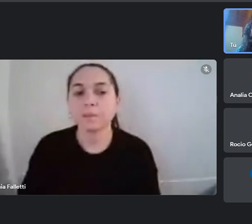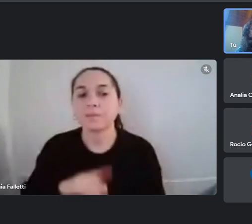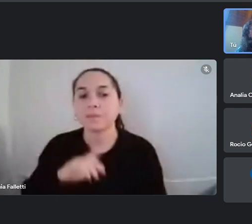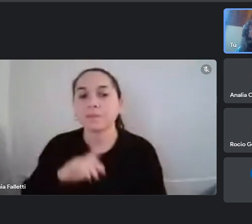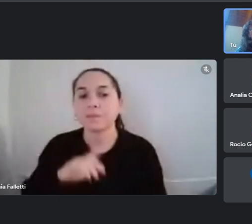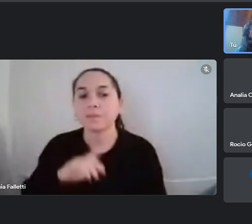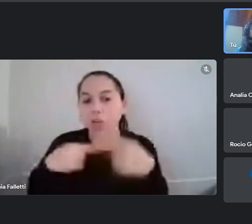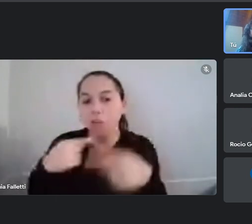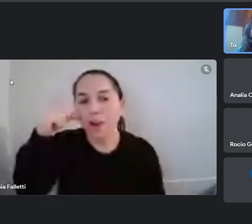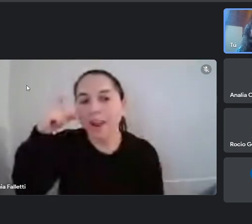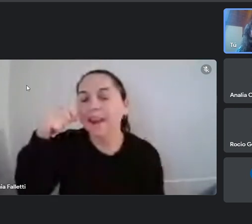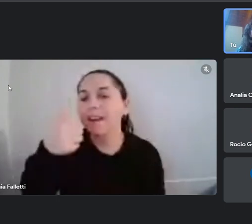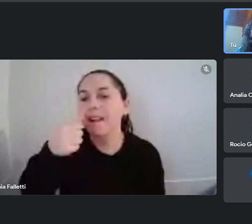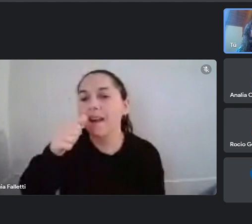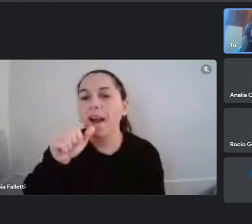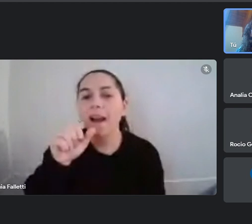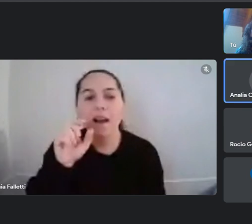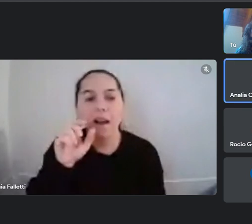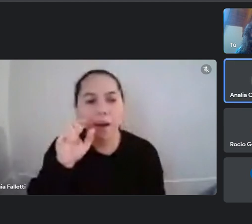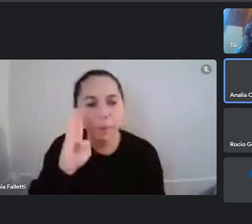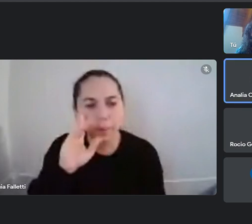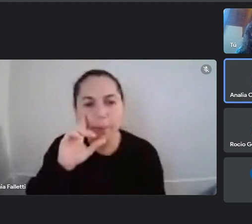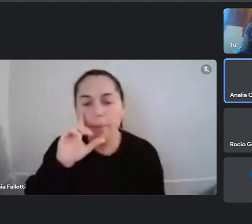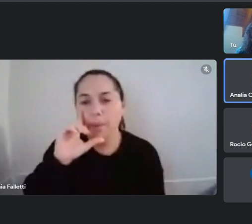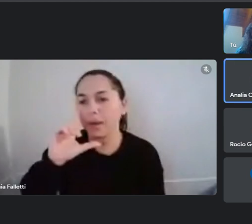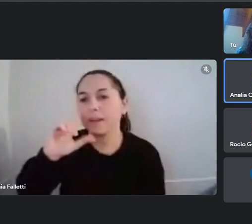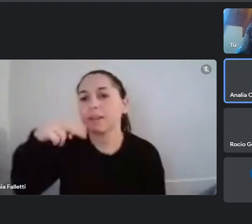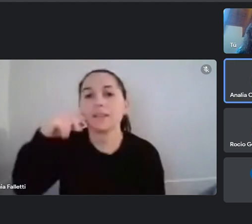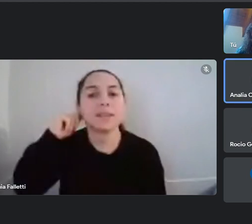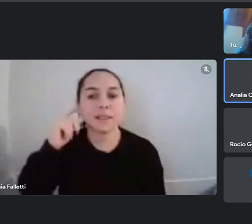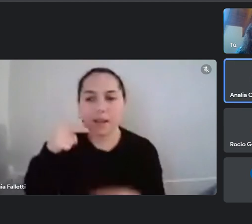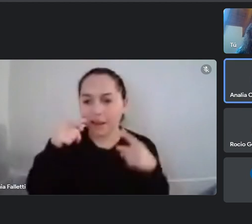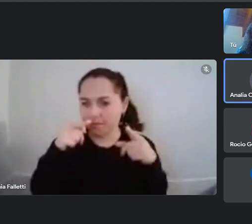¿Cómo era? ¿Ambientes digitales?